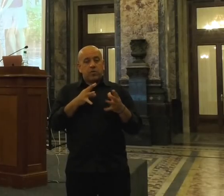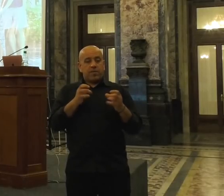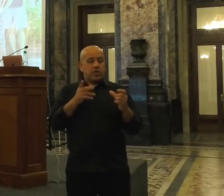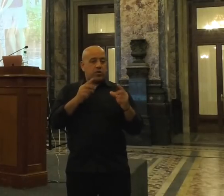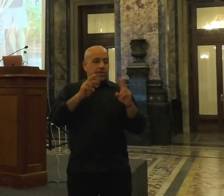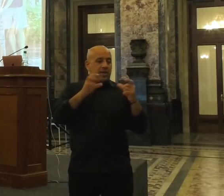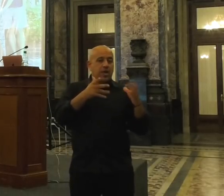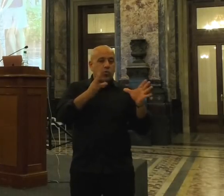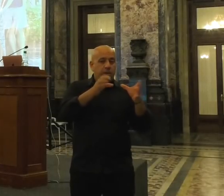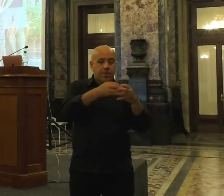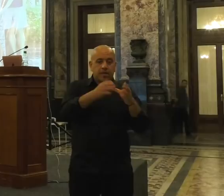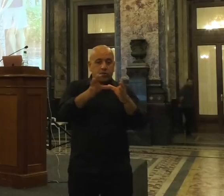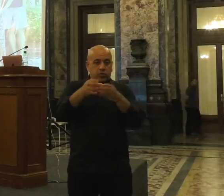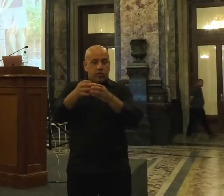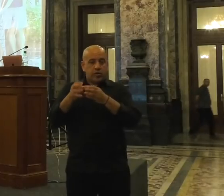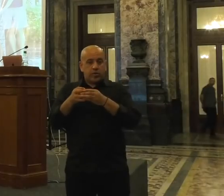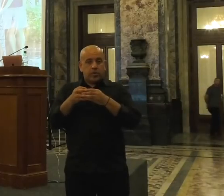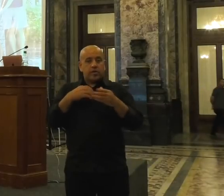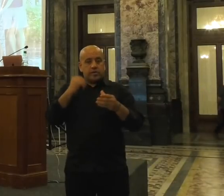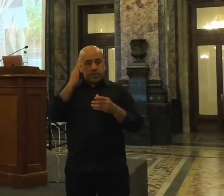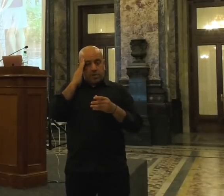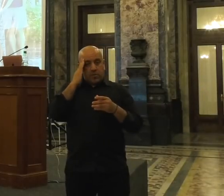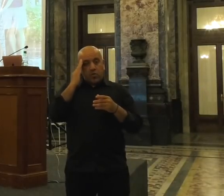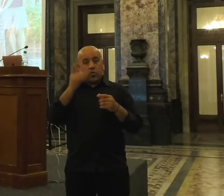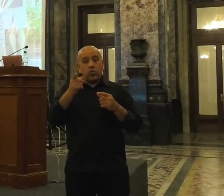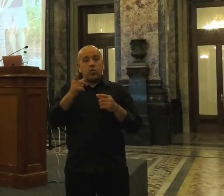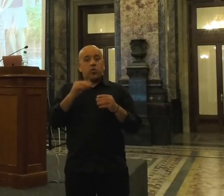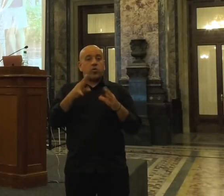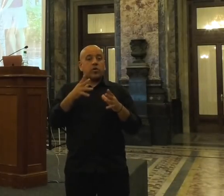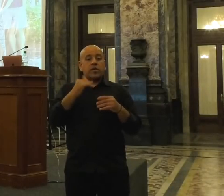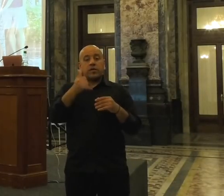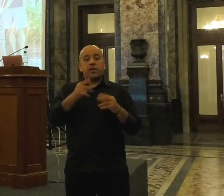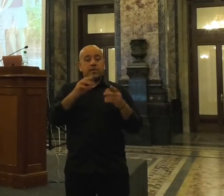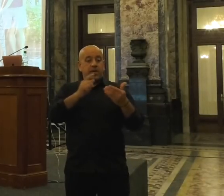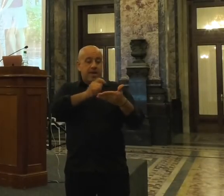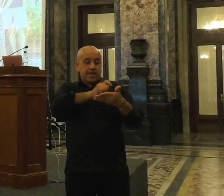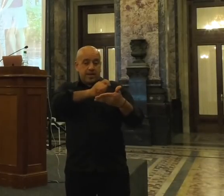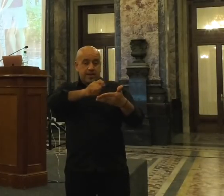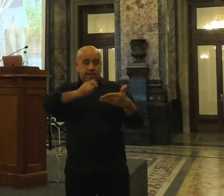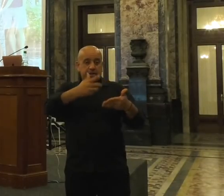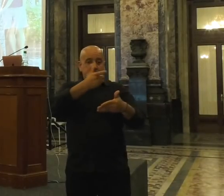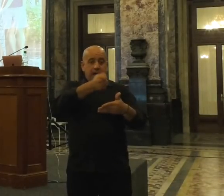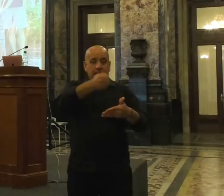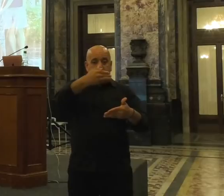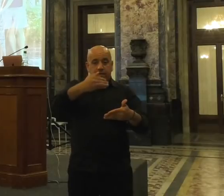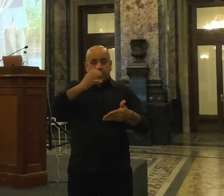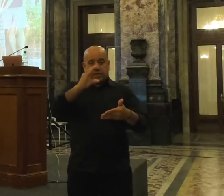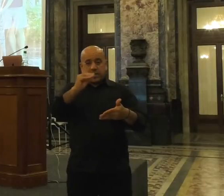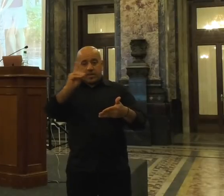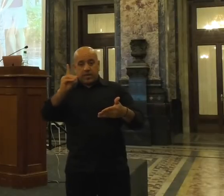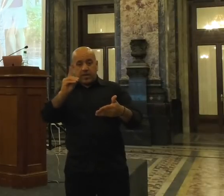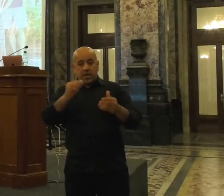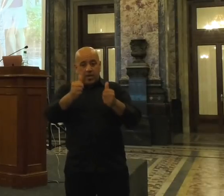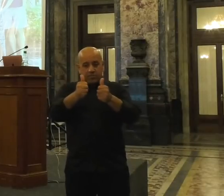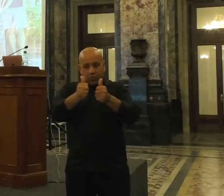agrupamiento. De agrupamiento, por ejemplo, sepamos qué tanto se tienen que separar las letras para que las puedan leer mejor y así.